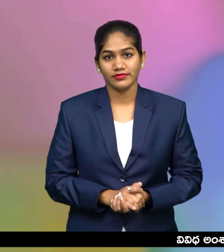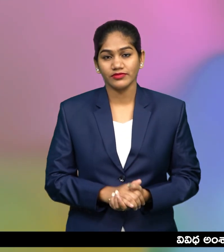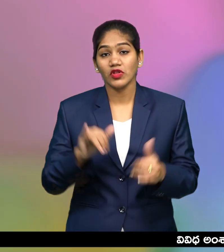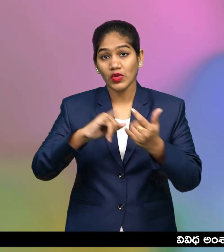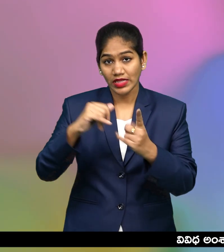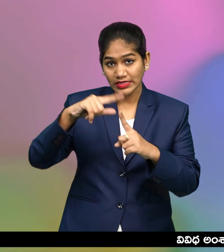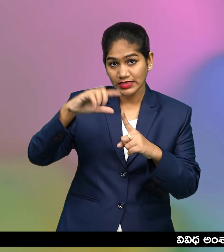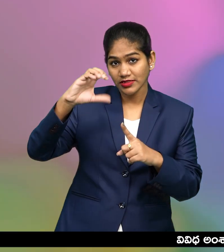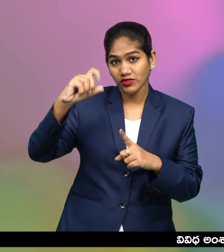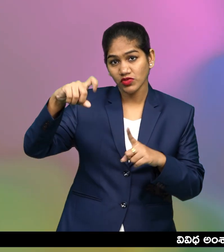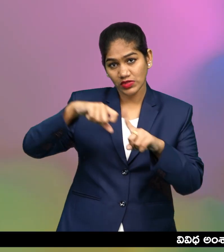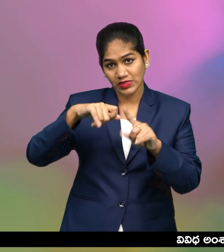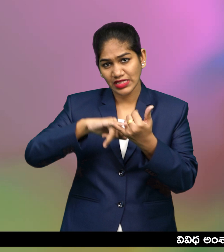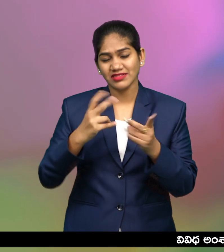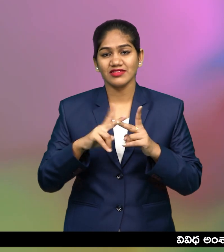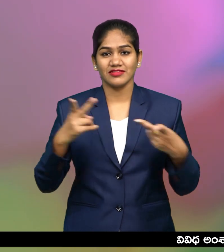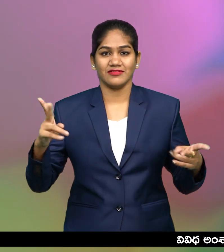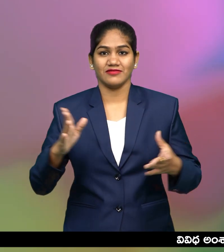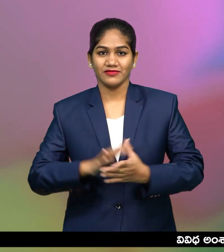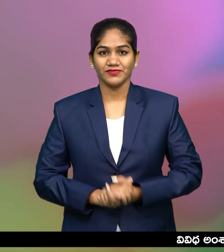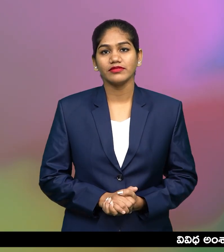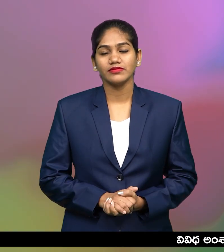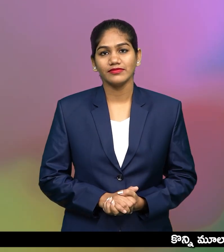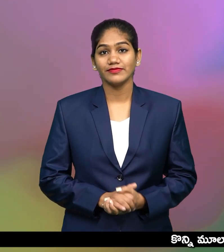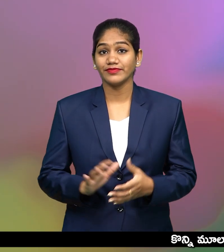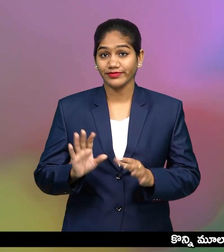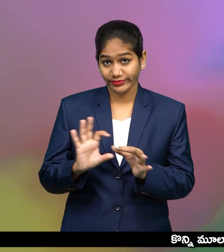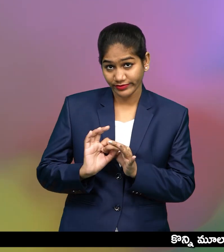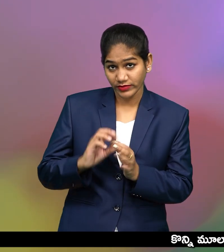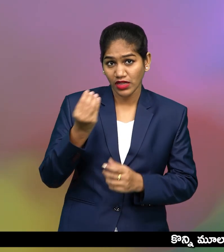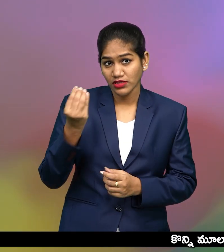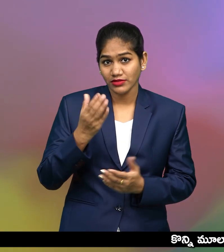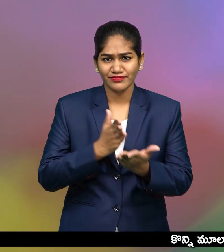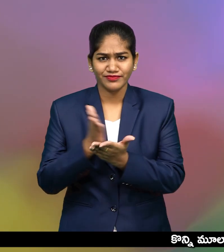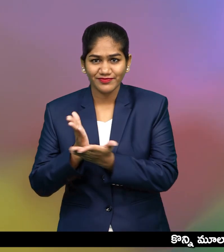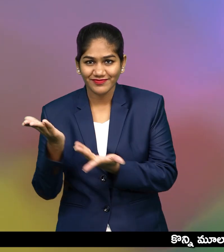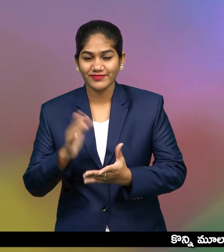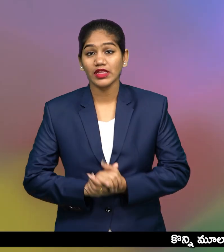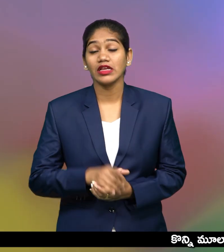వివిధ అంశాలపై ఆధారపడి ఉంటుంది. కొన్ని మూలాల ప్రకారం భారతదేశంలో